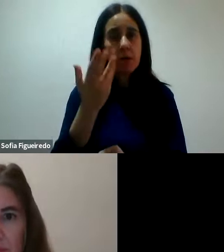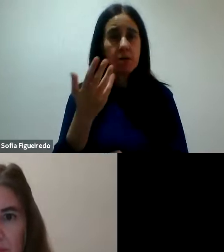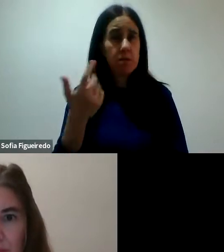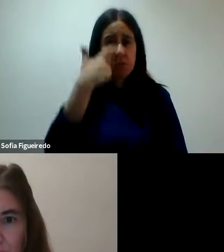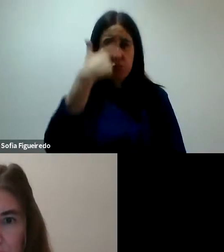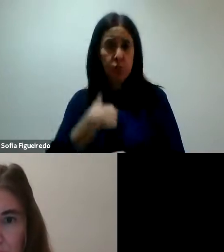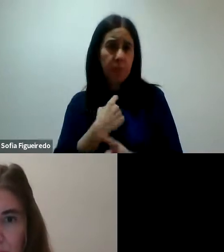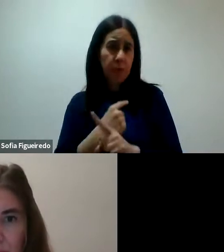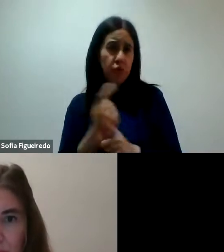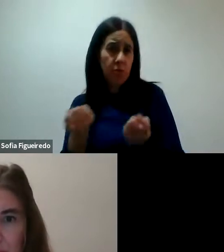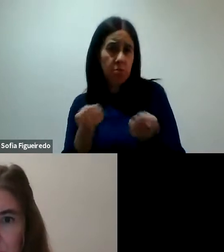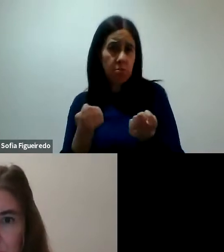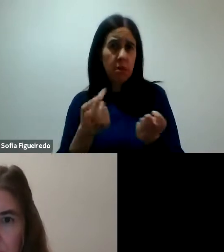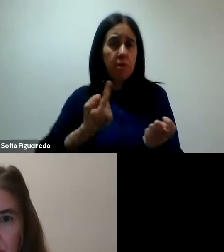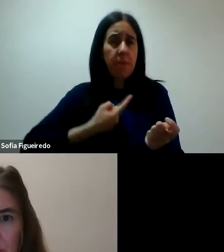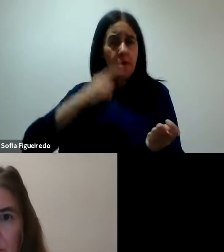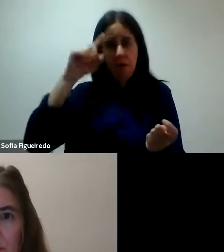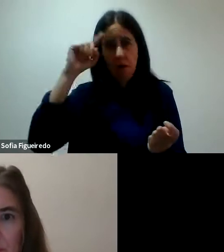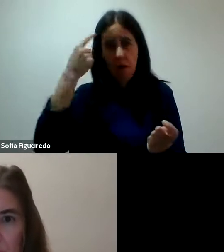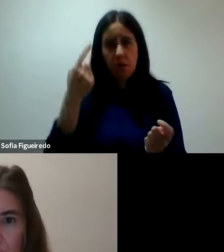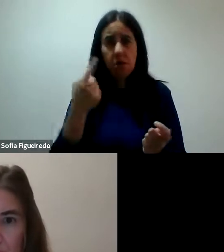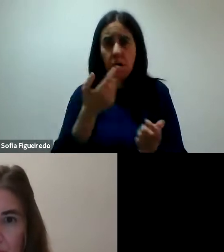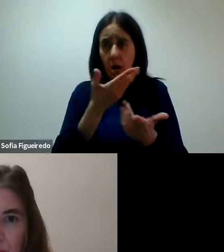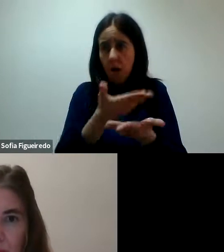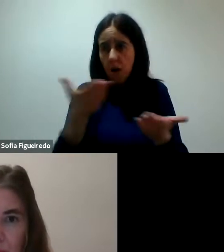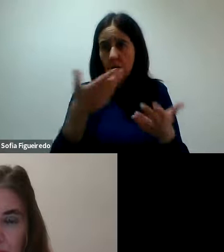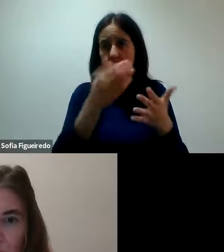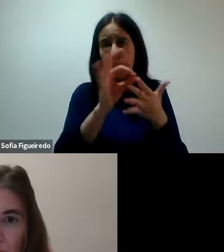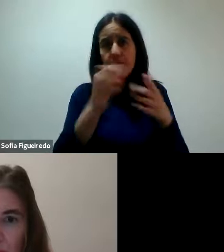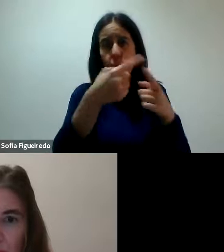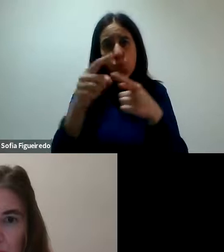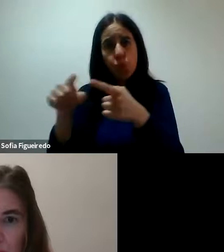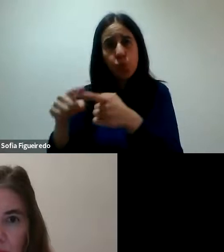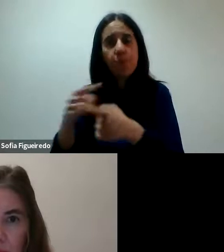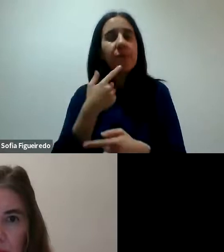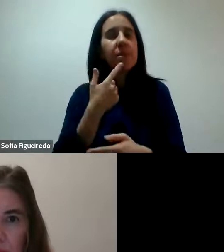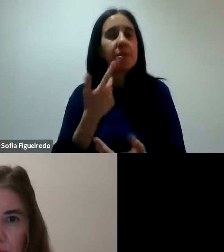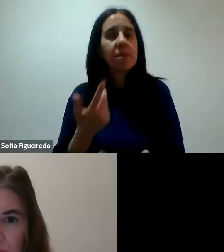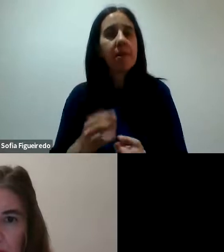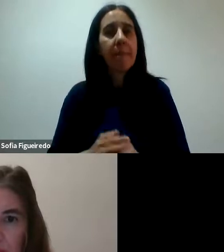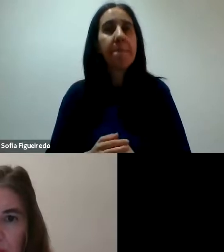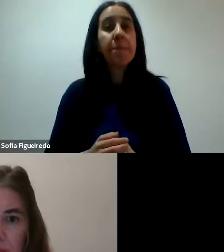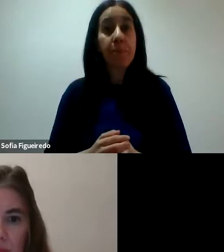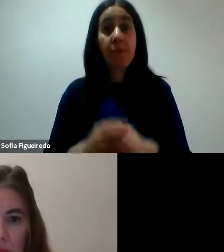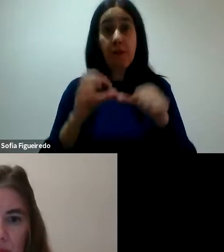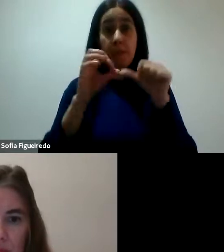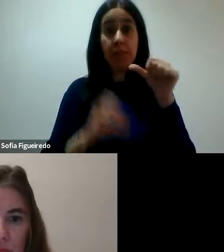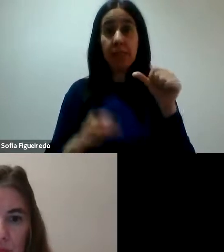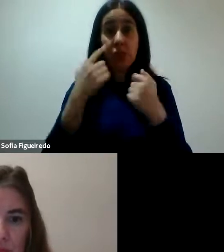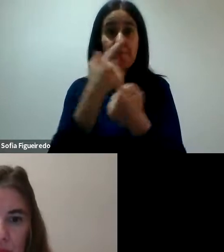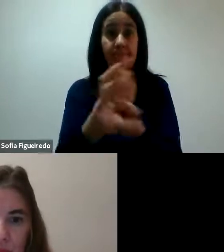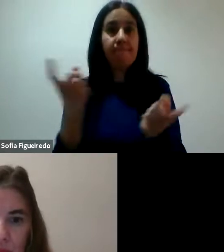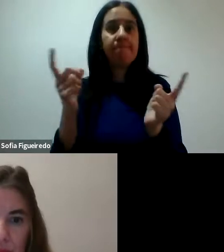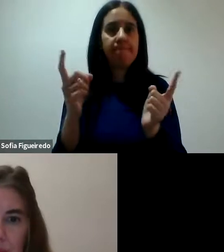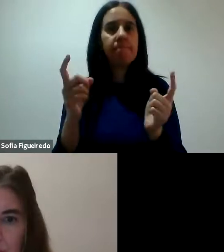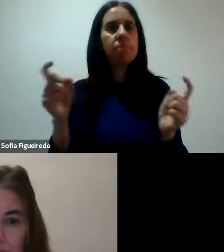muitos casos é a mesma pessoa, deve dominar estas diferentes especificidades, ou seja, quero dizer com isto que a mensagem que fazemos num canal